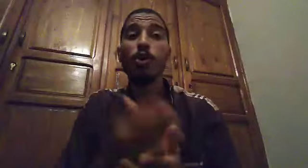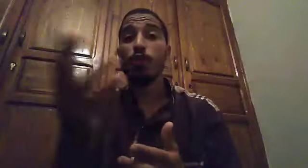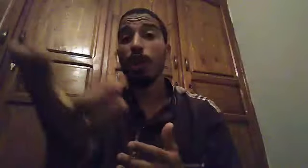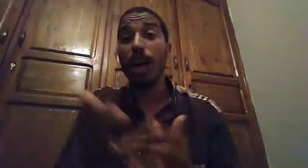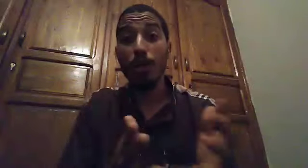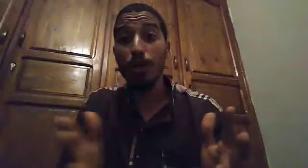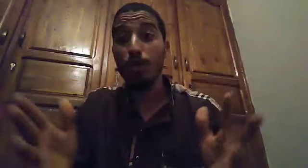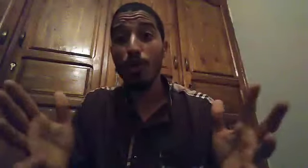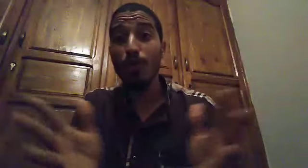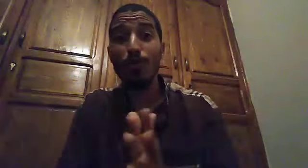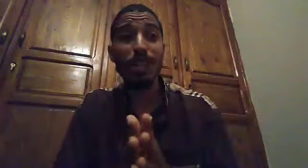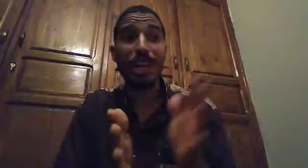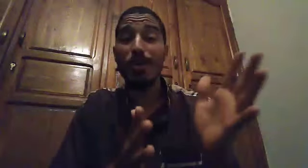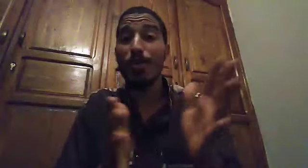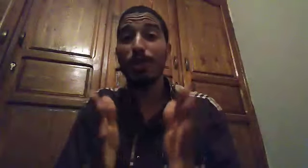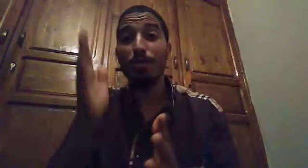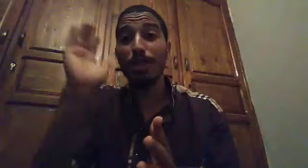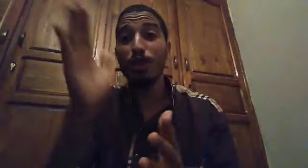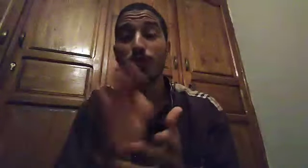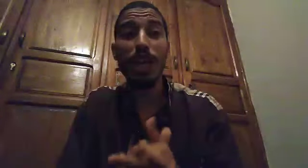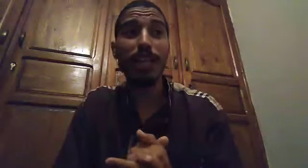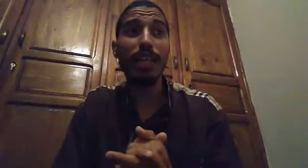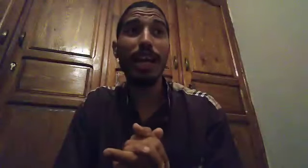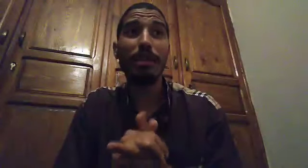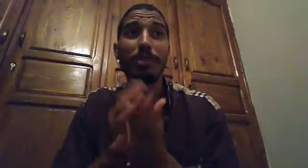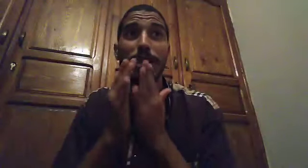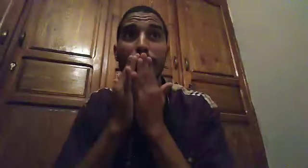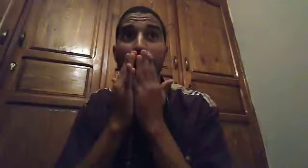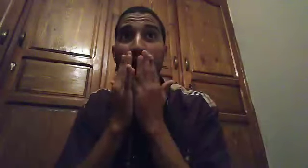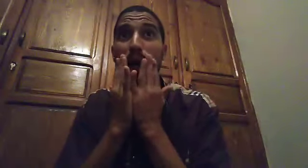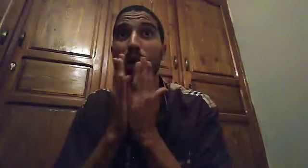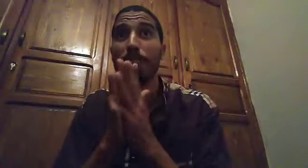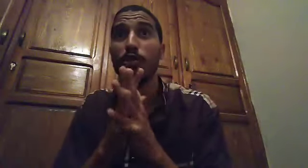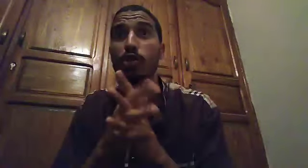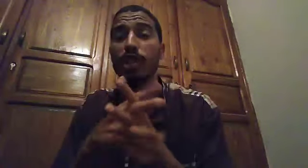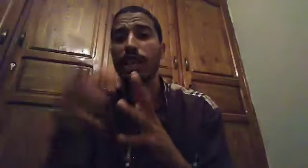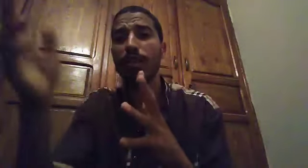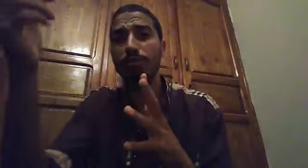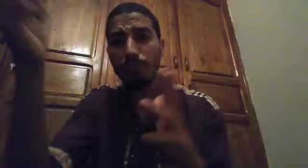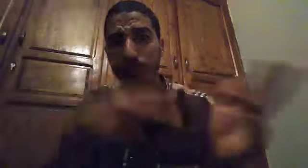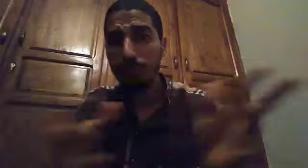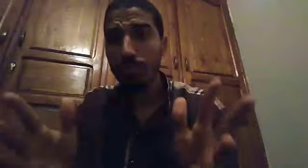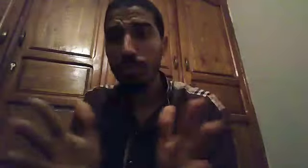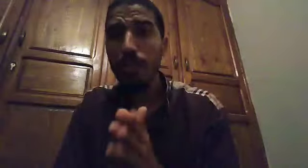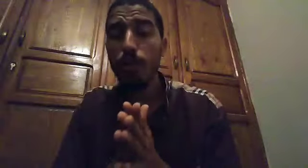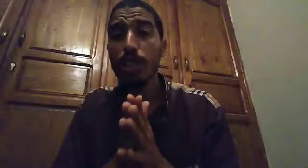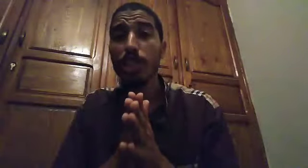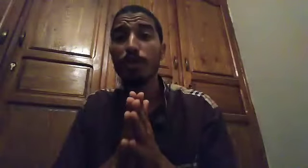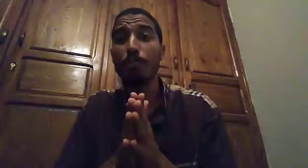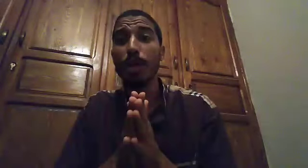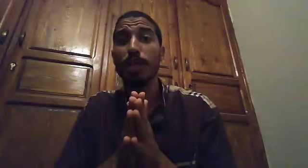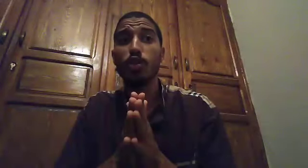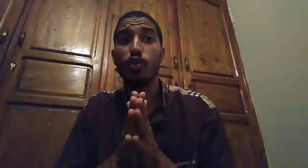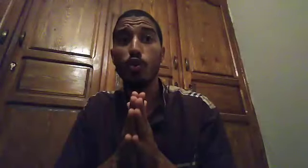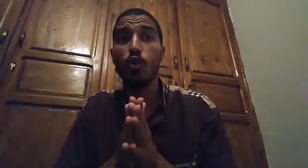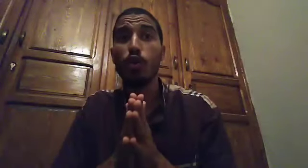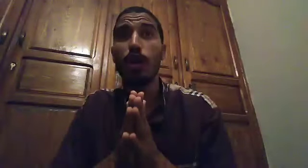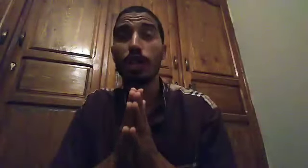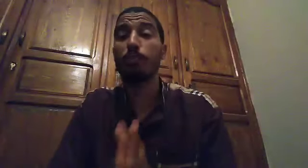وشفنا عوده روميرو المفاجئه واوتاميندي، وشفنا ايضا اللاعب اللي في الاخر مونسييل. في الوسط شفنا باريديس و دي بول